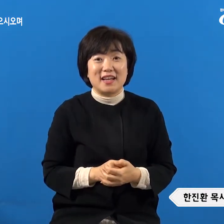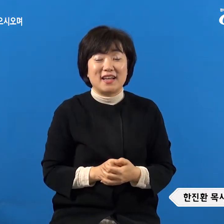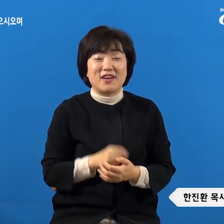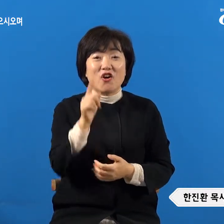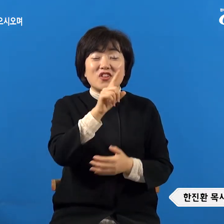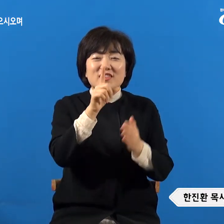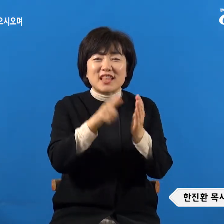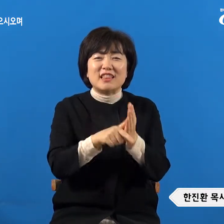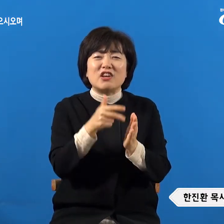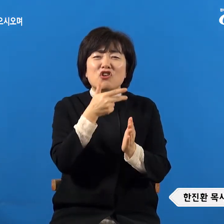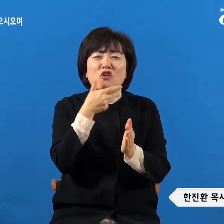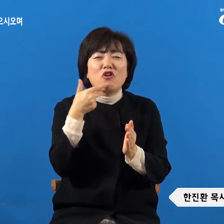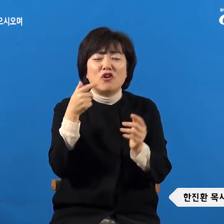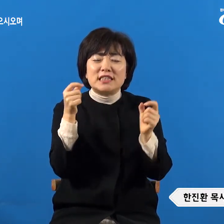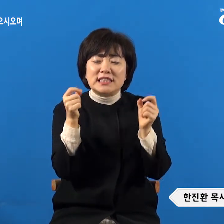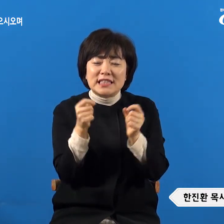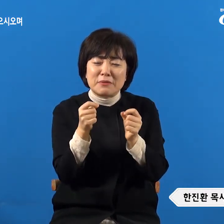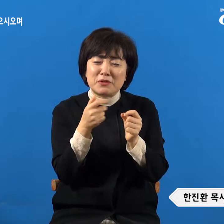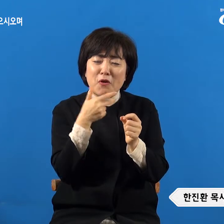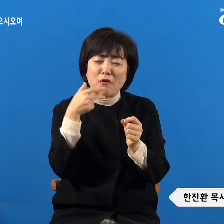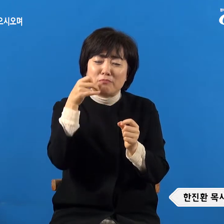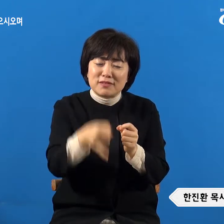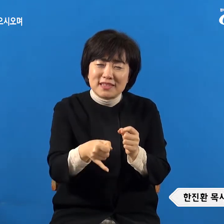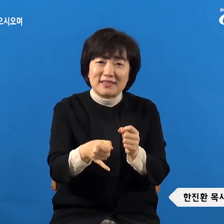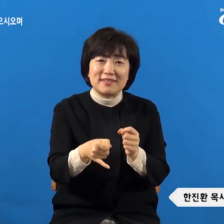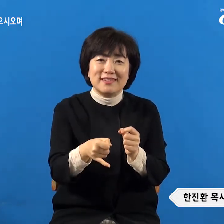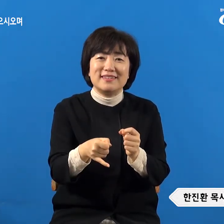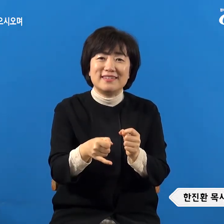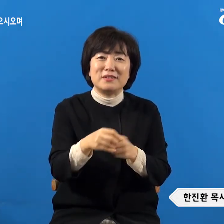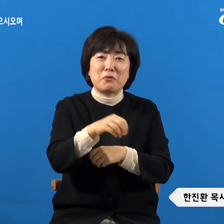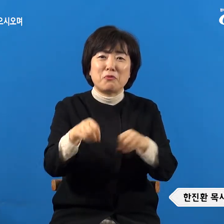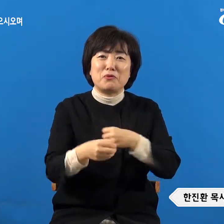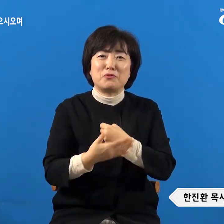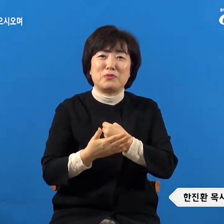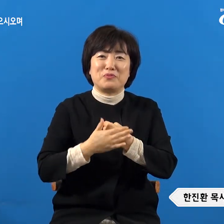때로는 영어가 조금 짧은 것이 좋을 때도 있습니다.